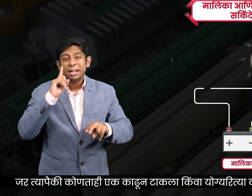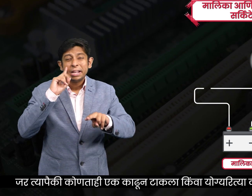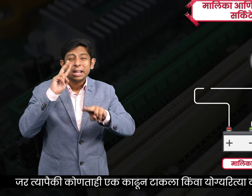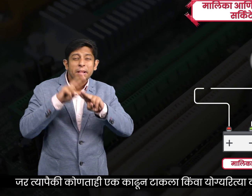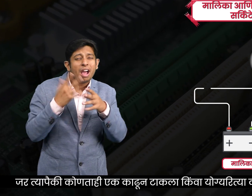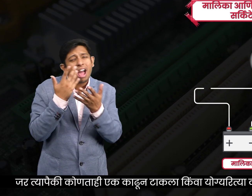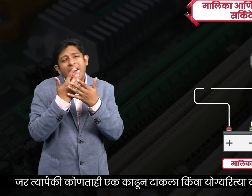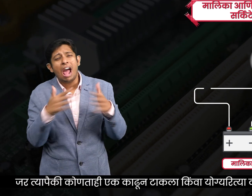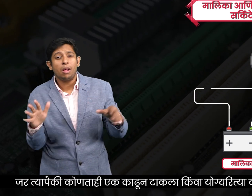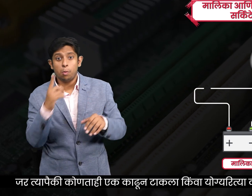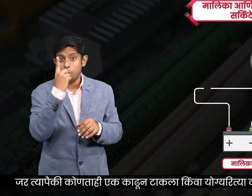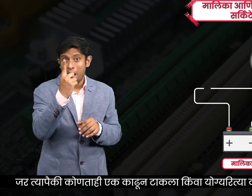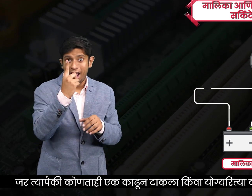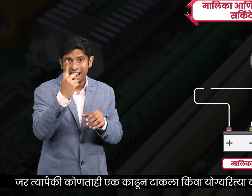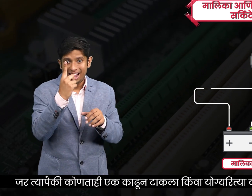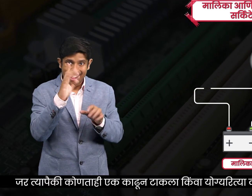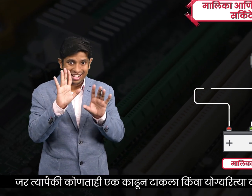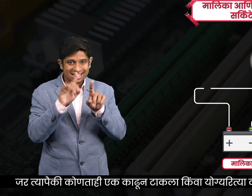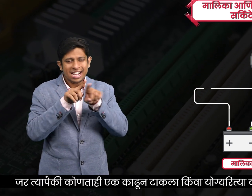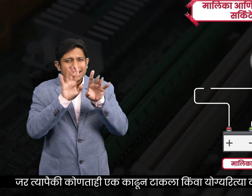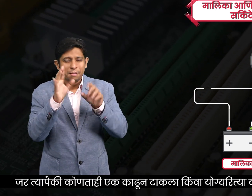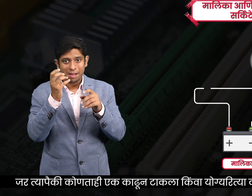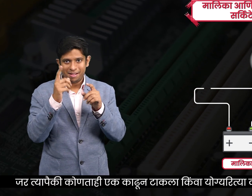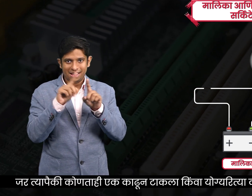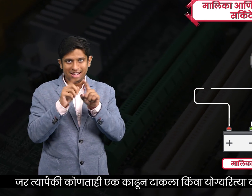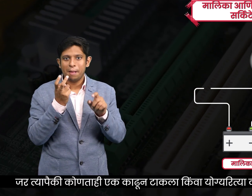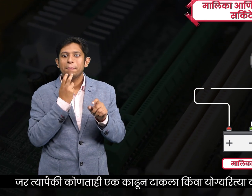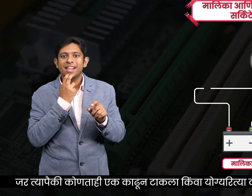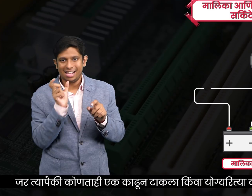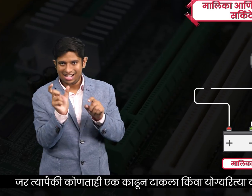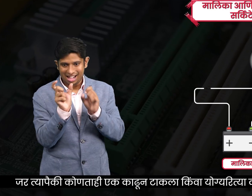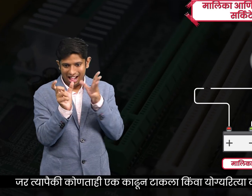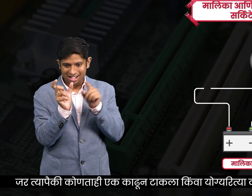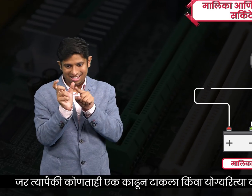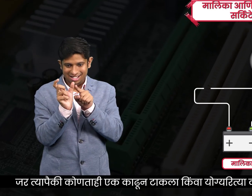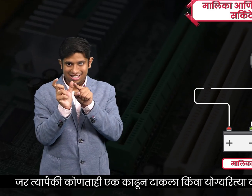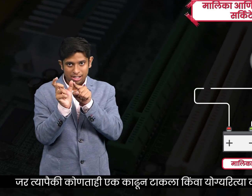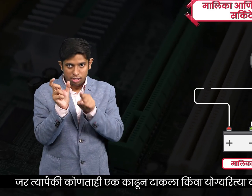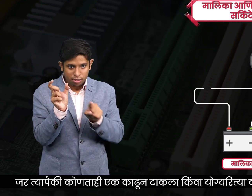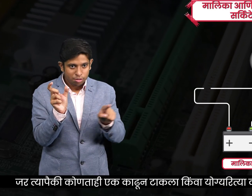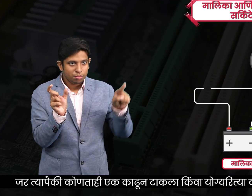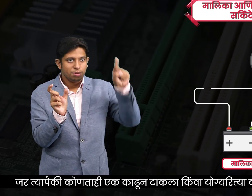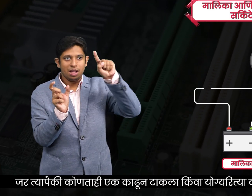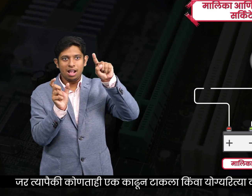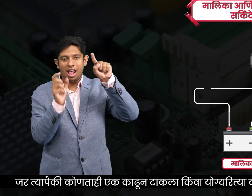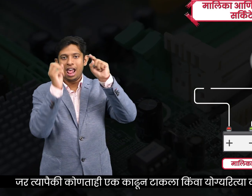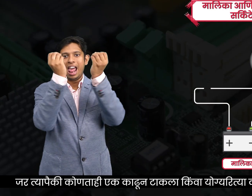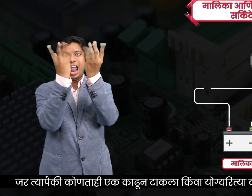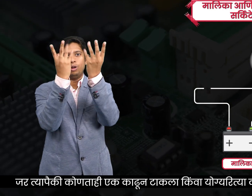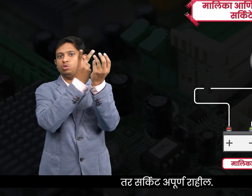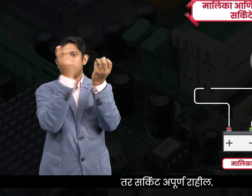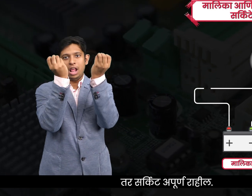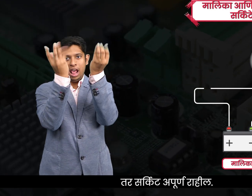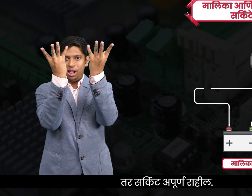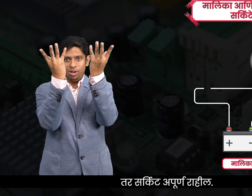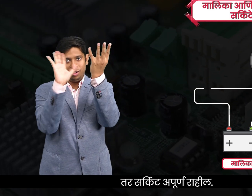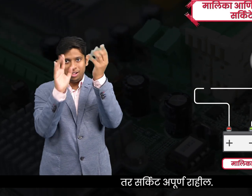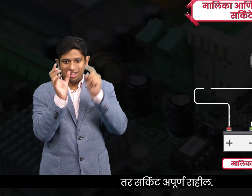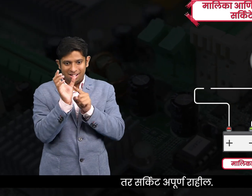जर त्यापैकी कोणतीही एक काढून टाकला किंवा योग्यरित्या कार्य करत नसलं तर सर्किट अपूर्ण